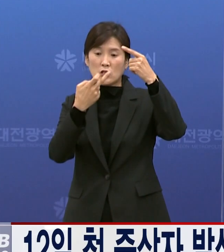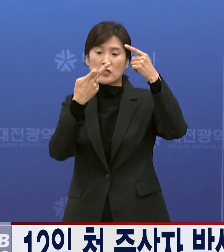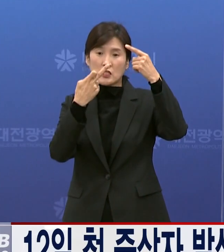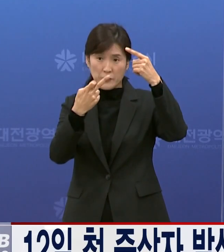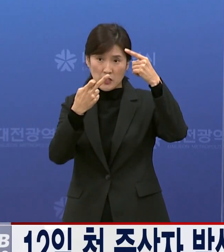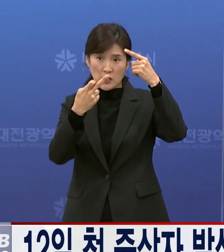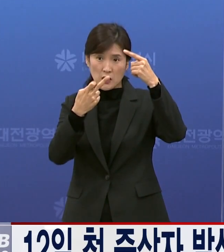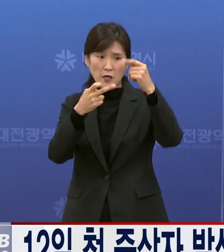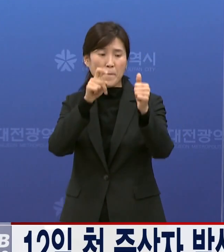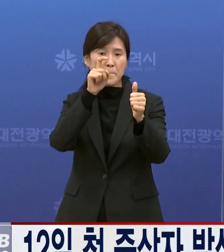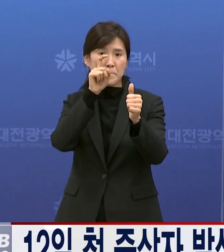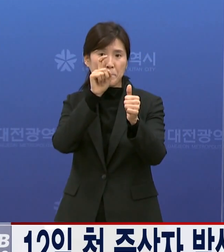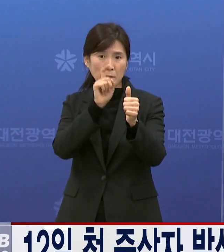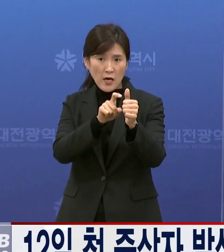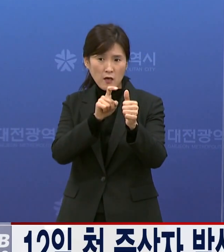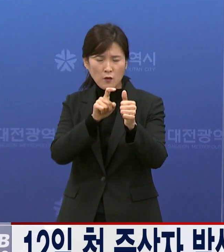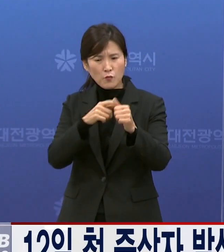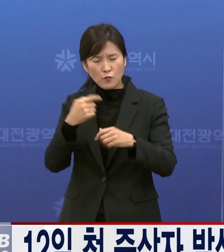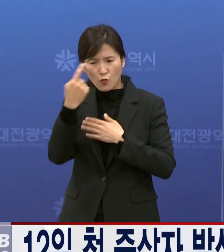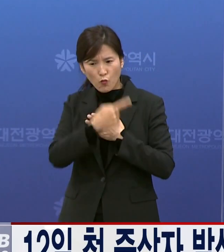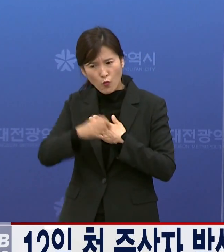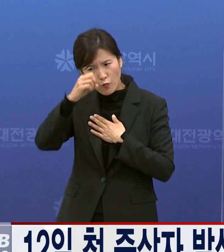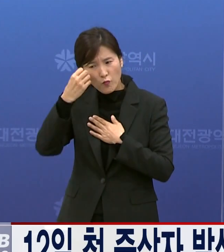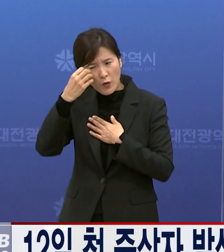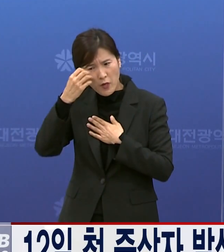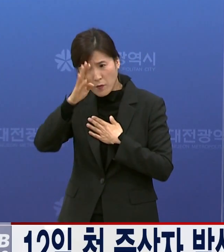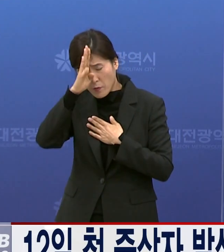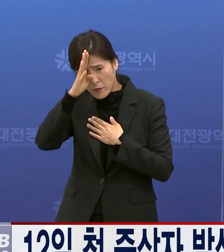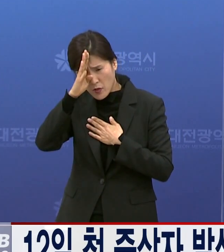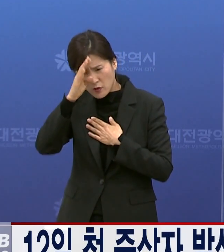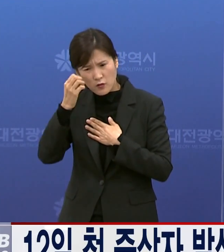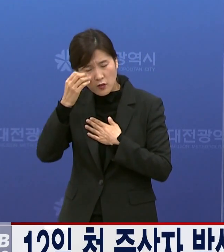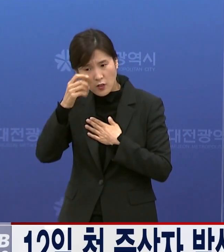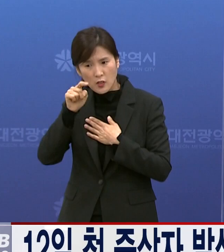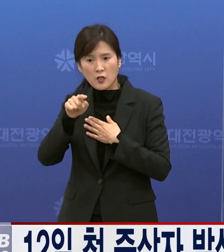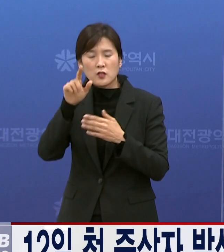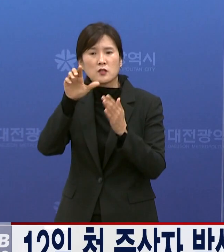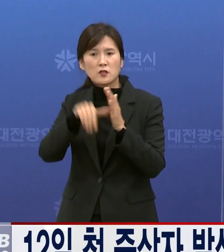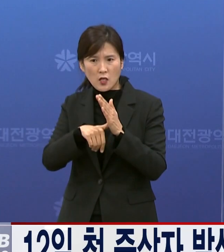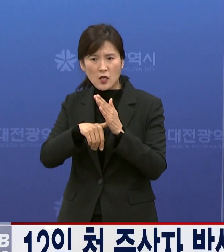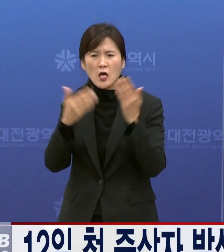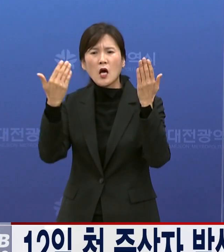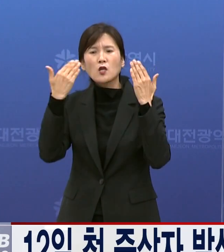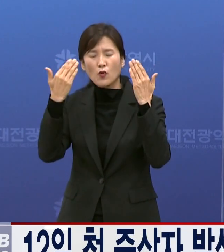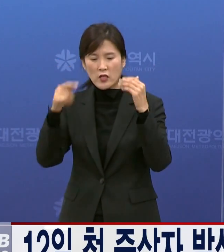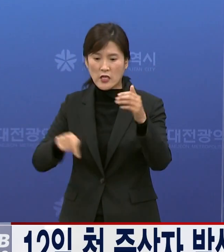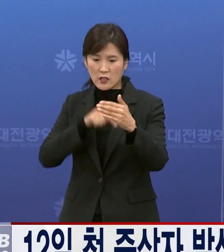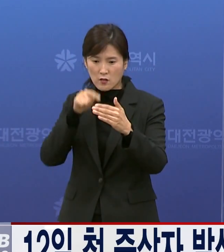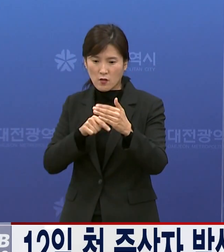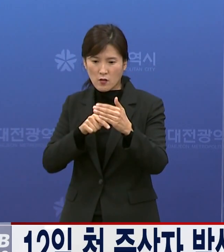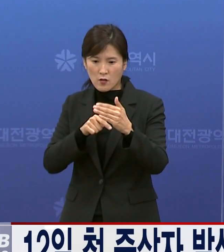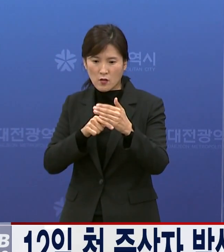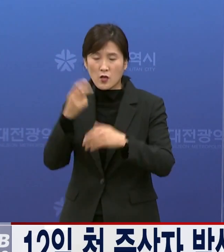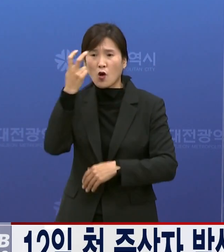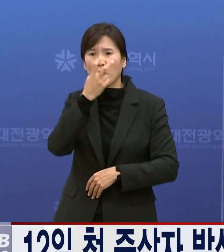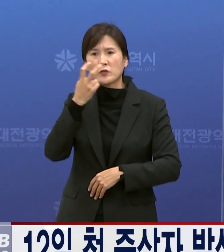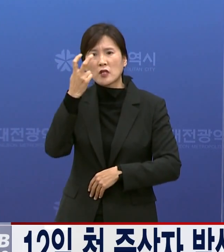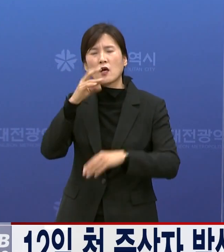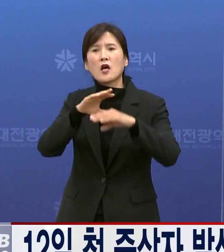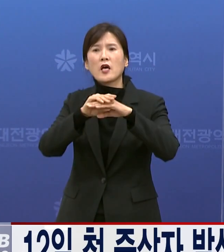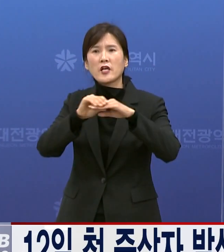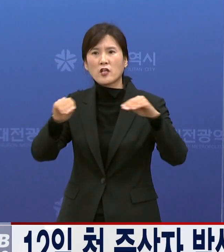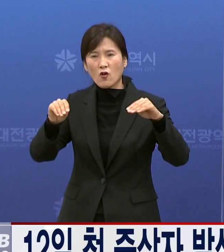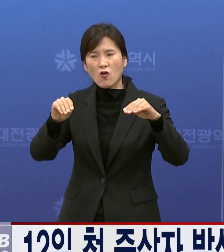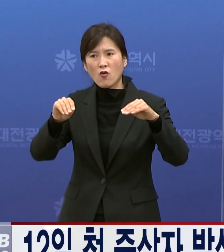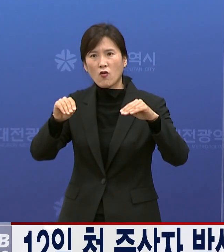첫 증상자가 발생했음에도 불구하고 시설에서 선제적인 검사 등 적절한